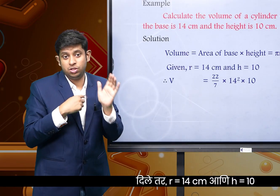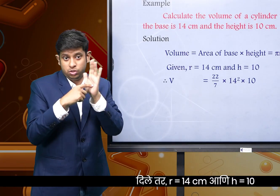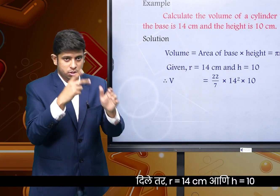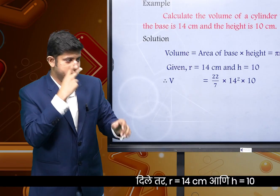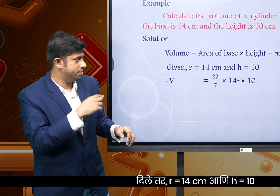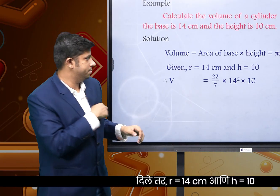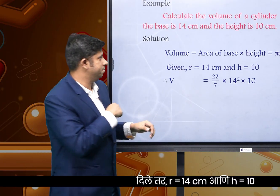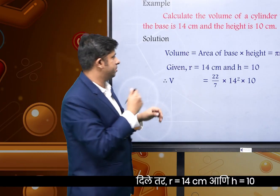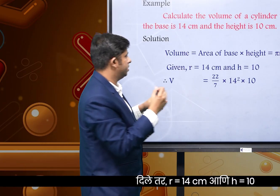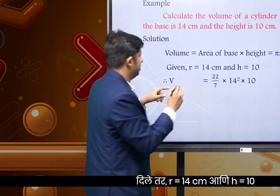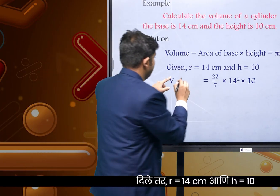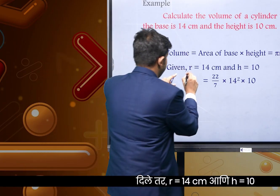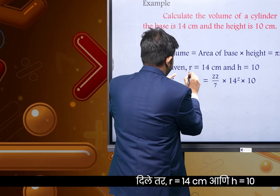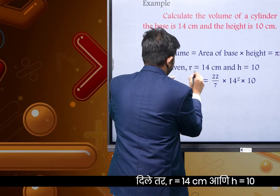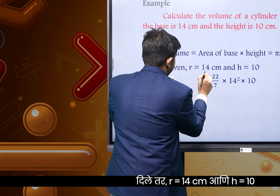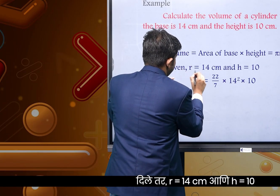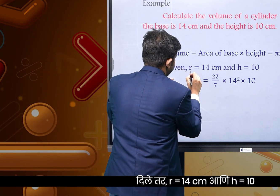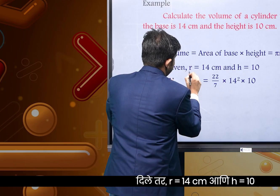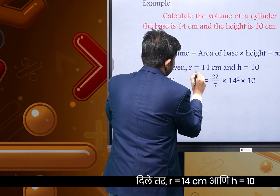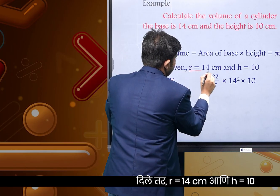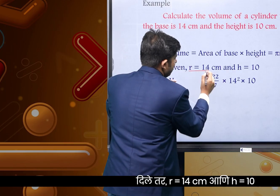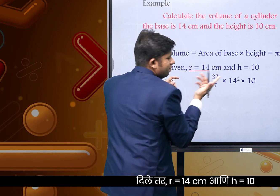r बरोबर 14 सेंटीमीटर आणि h बरोबर 10.